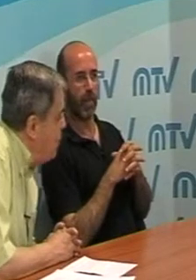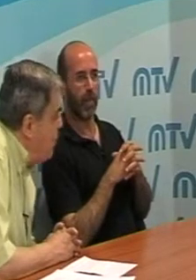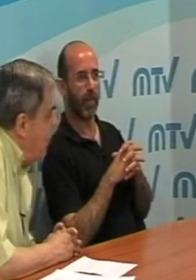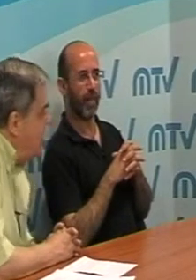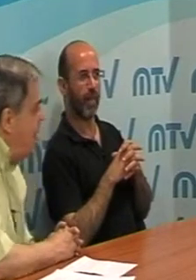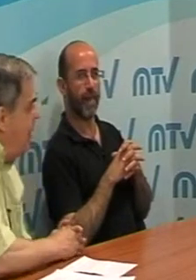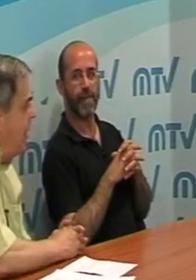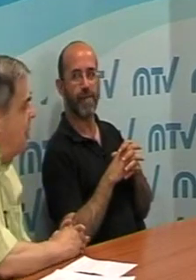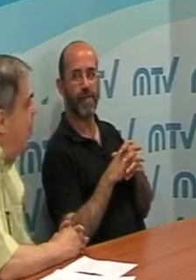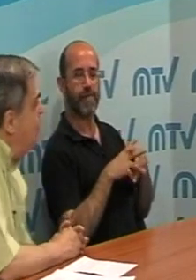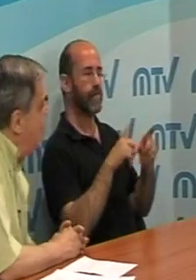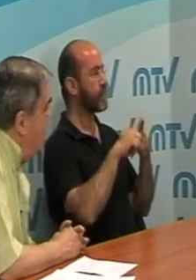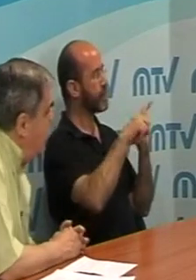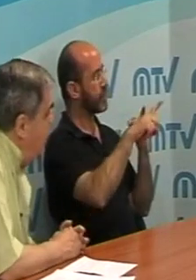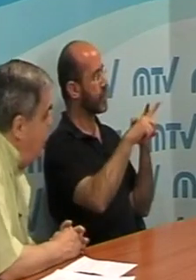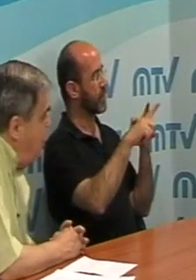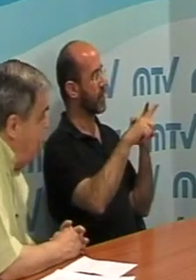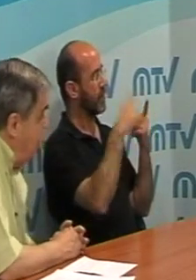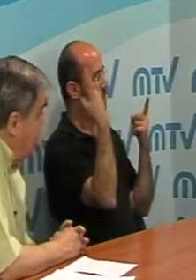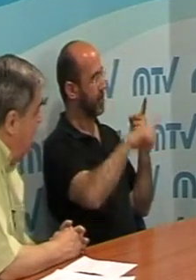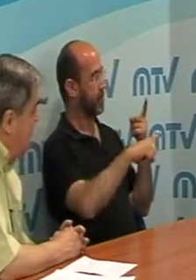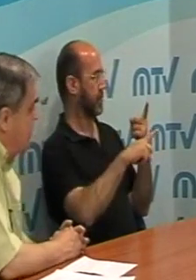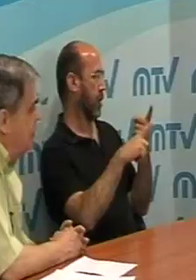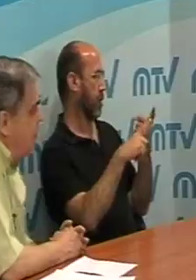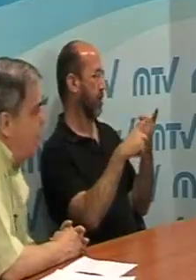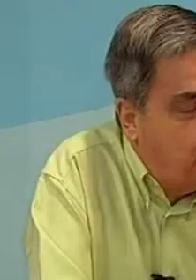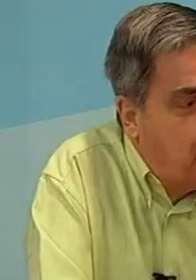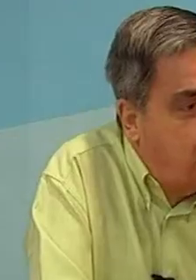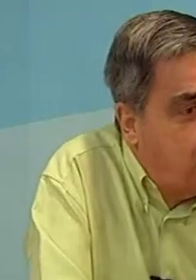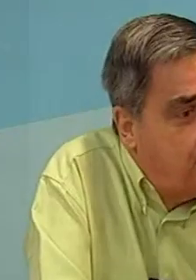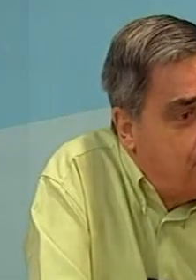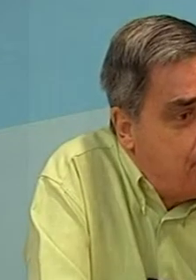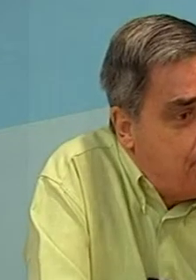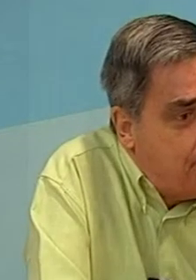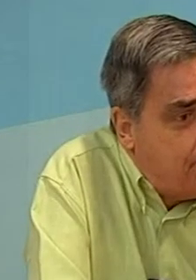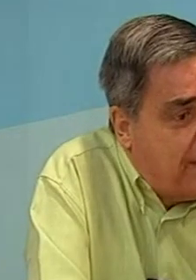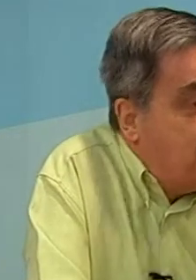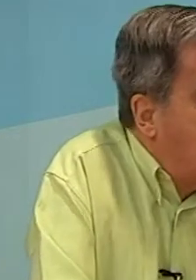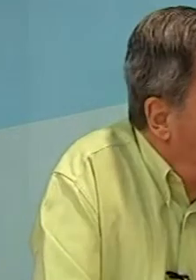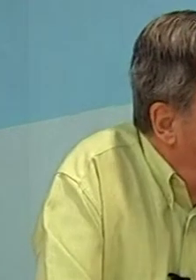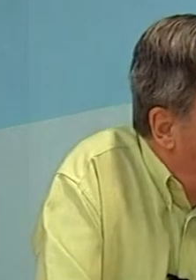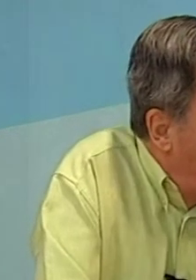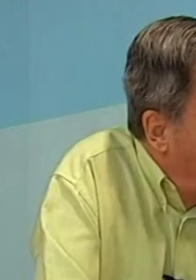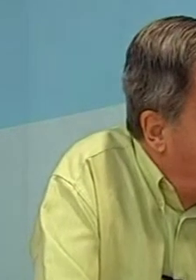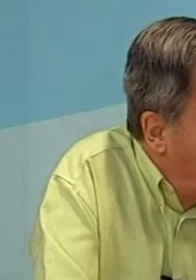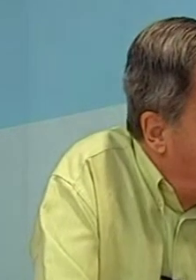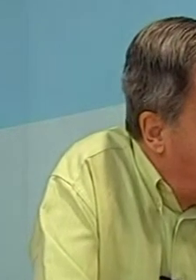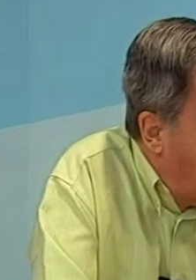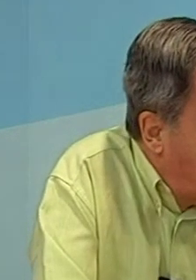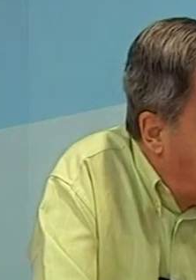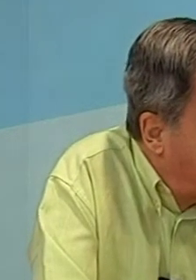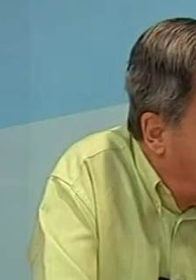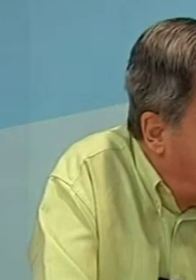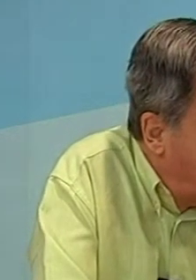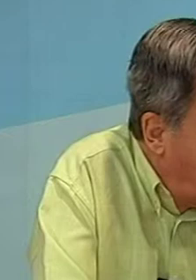Ángel, existen barreras idiomáticas. Por ejemplo, en mi caso me tocó ir a dirigir